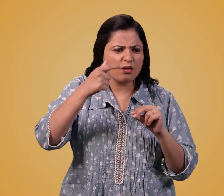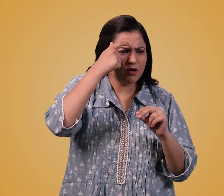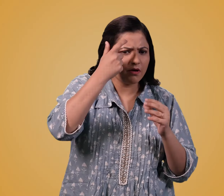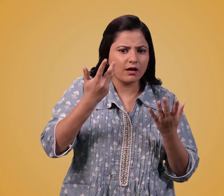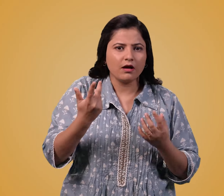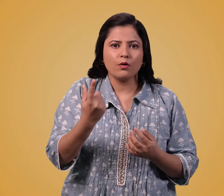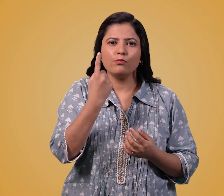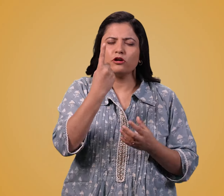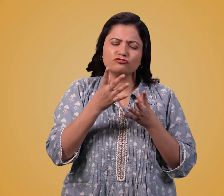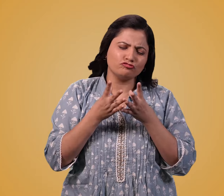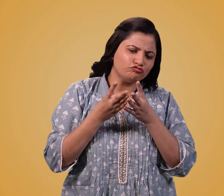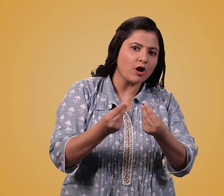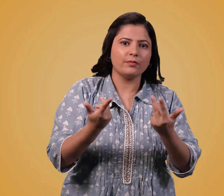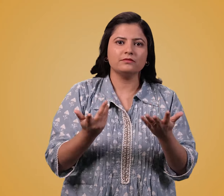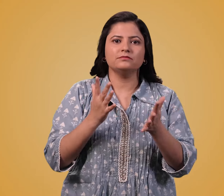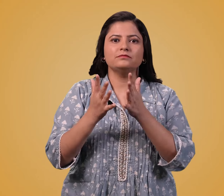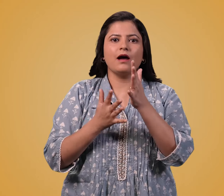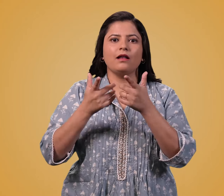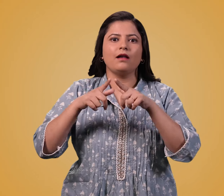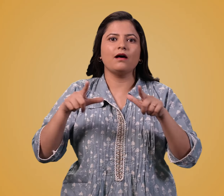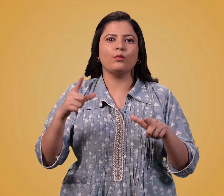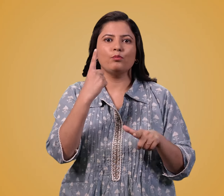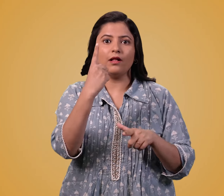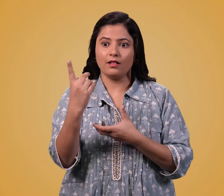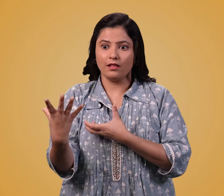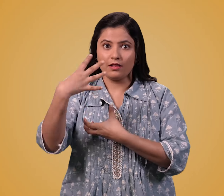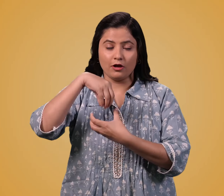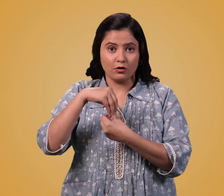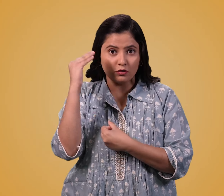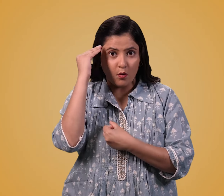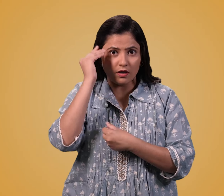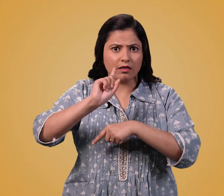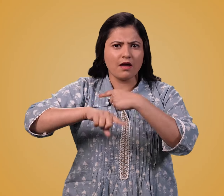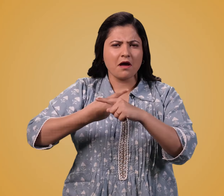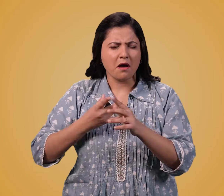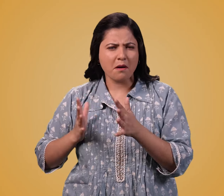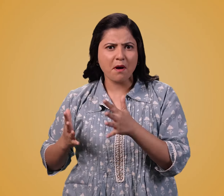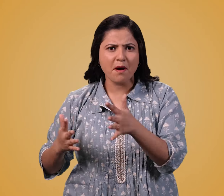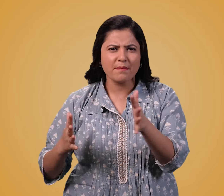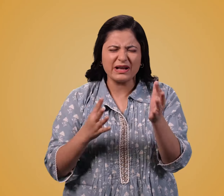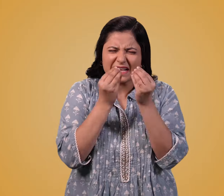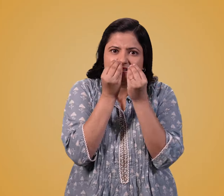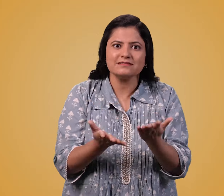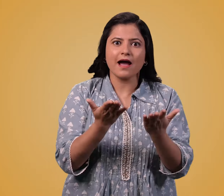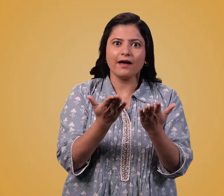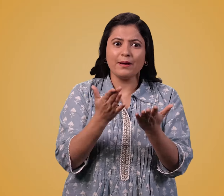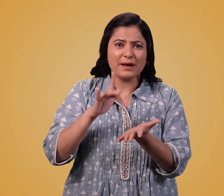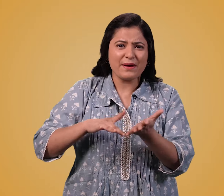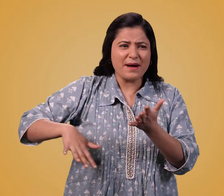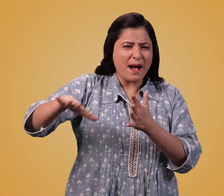इसका एक ही समाधान है सांकेतिक भाशा जब आप सांकेतिक भाशा सीख जाते हैं तो आप कहीं भी इससे बात